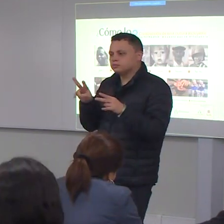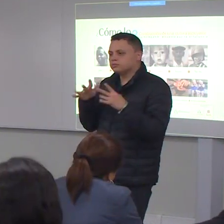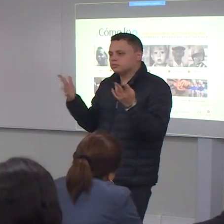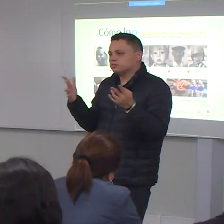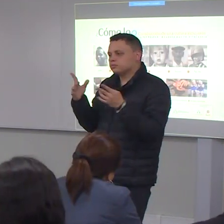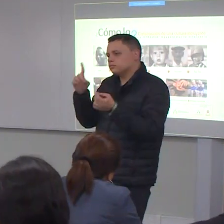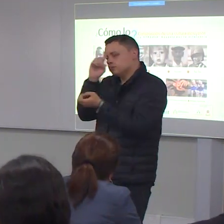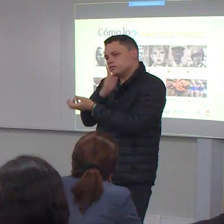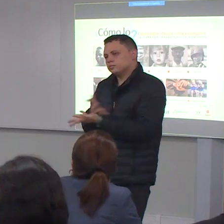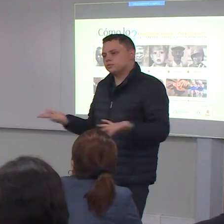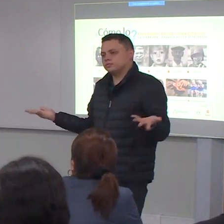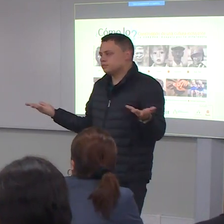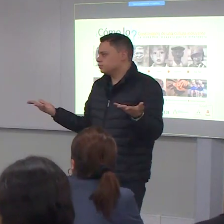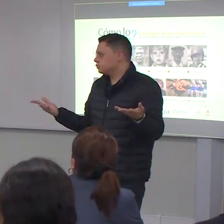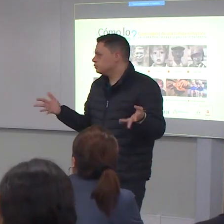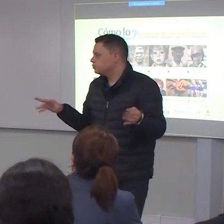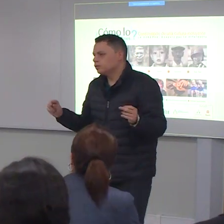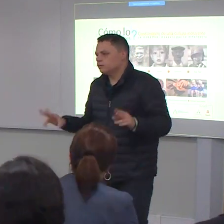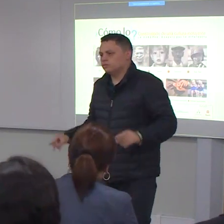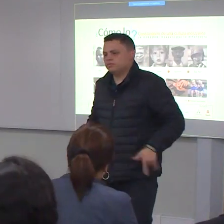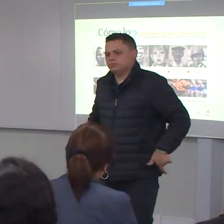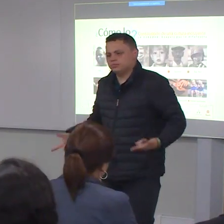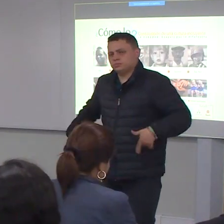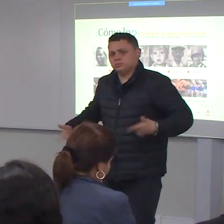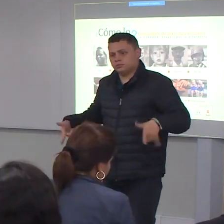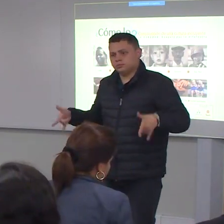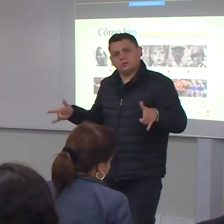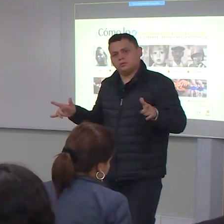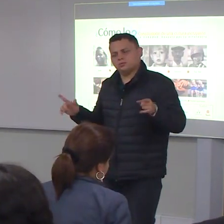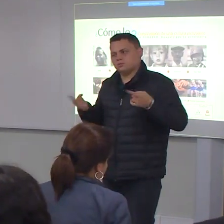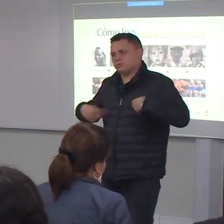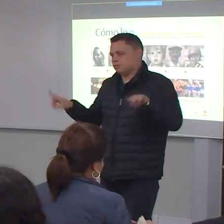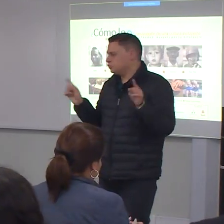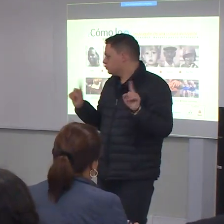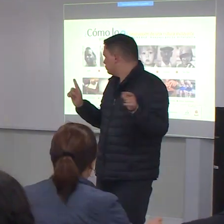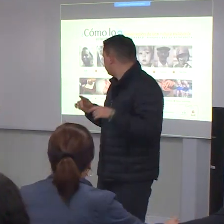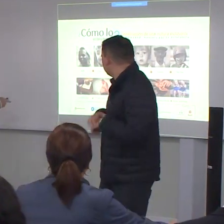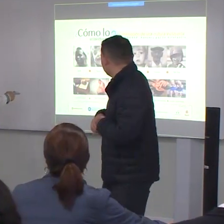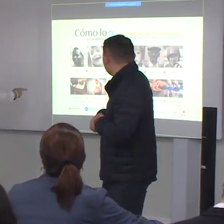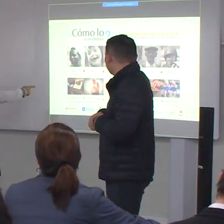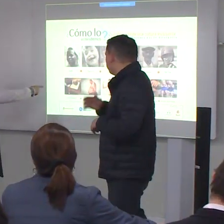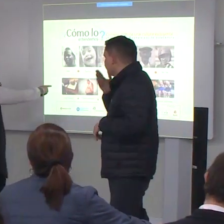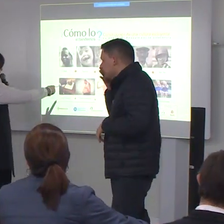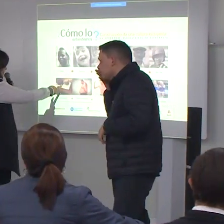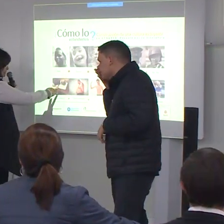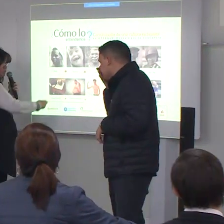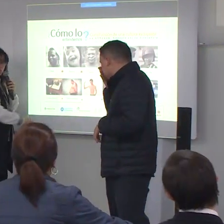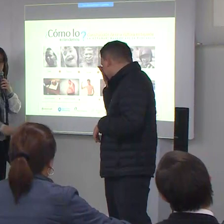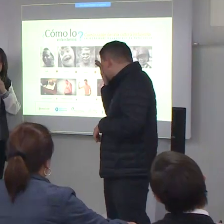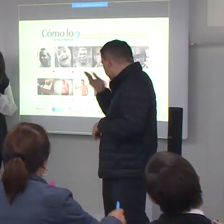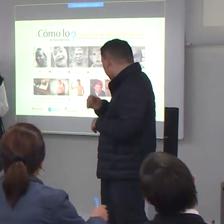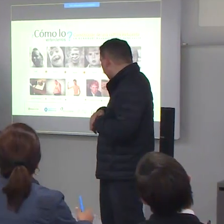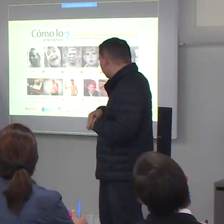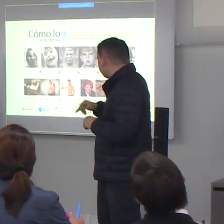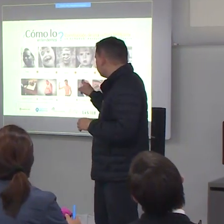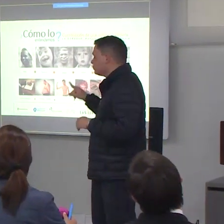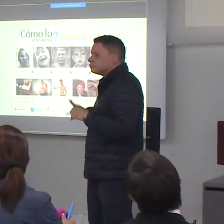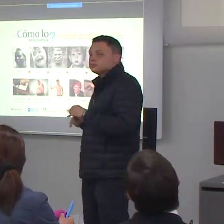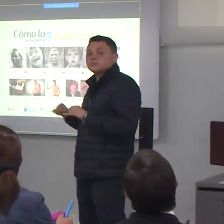no con la silla de ruedas no señor miren este señor que ustedes ven aquí este zurdo